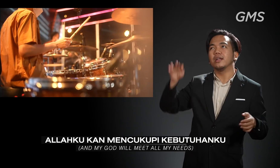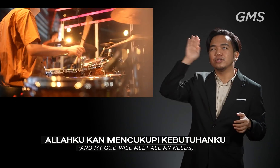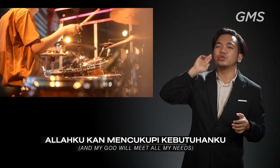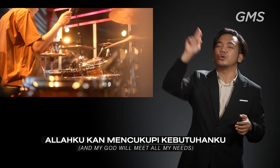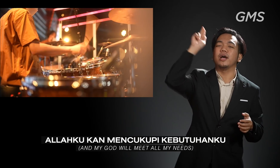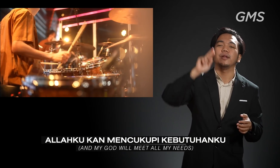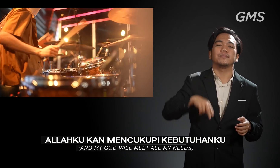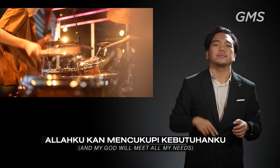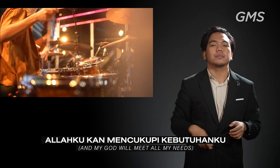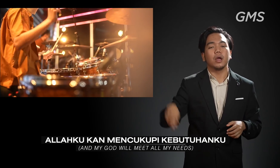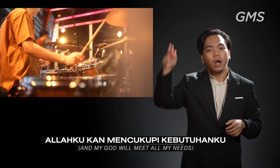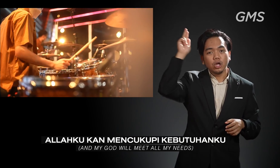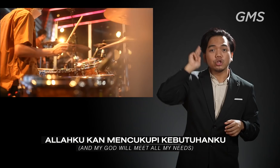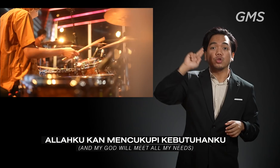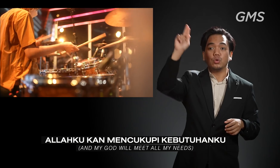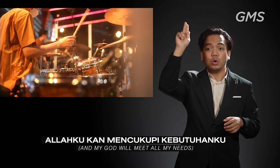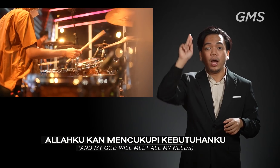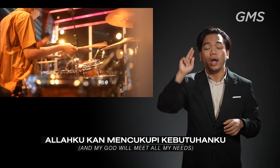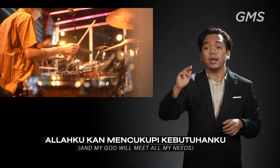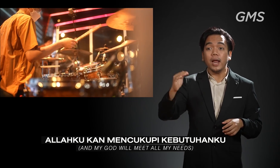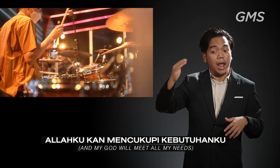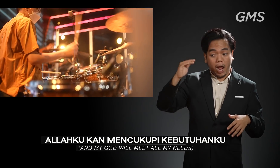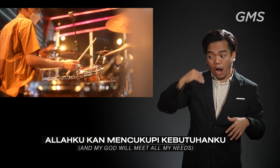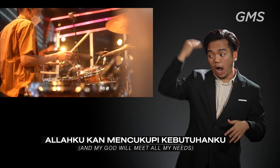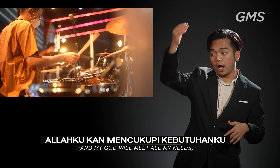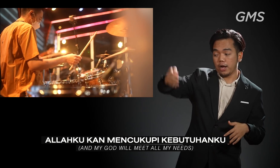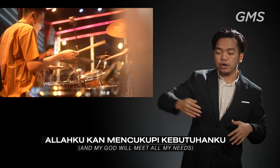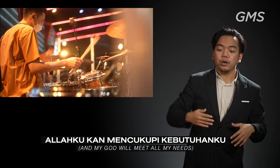kemuliaannya. Allahku kan